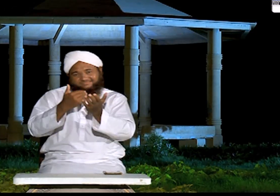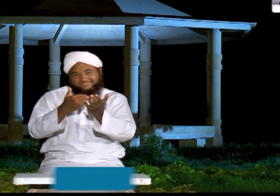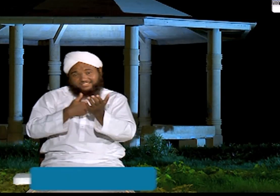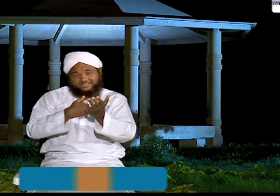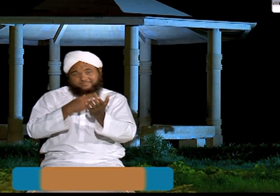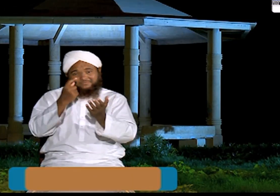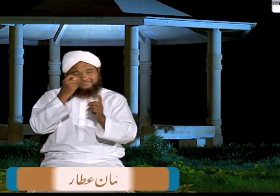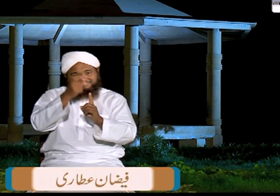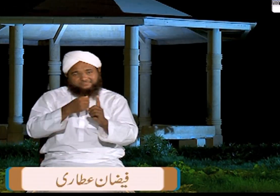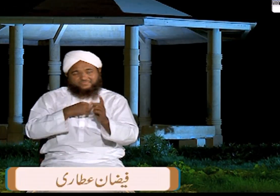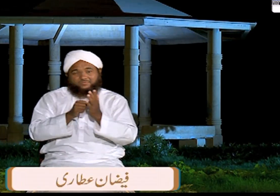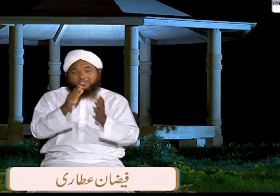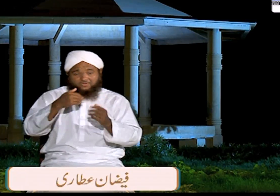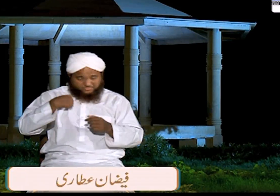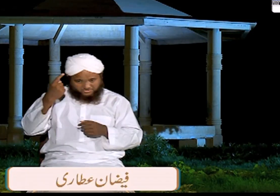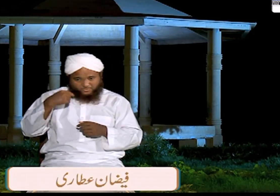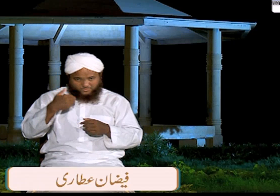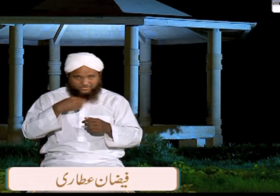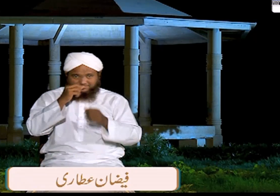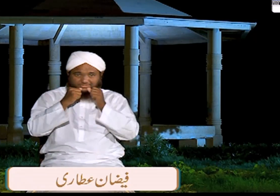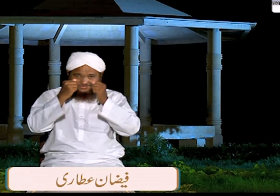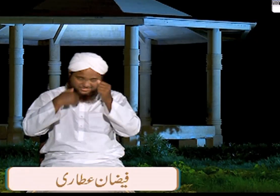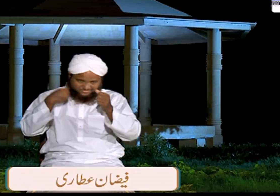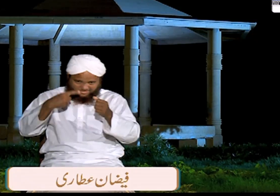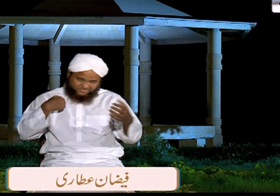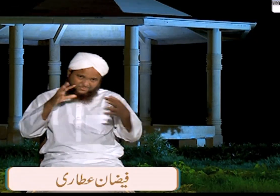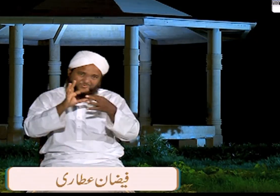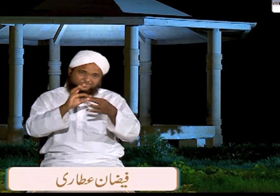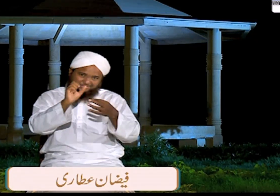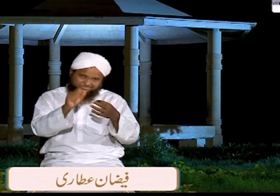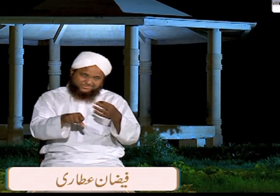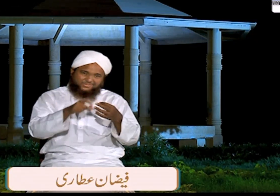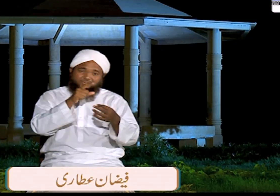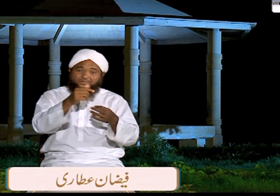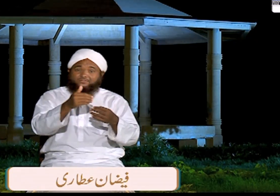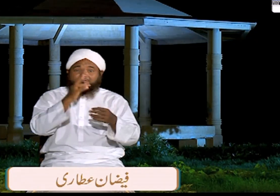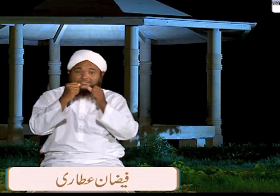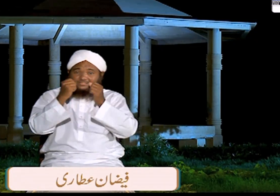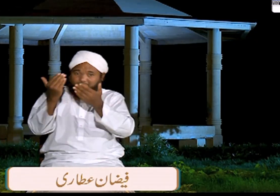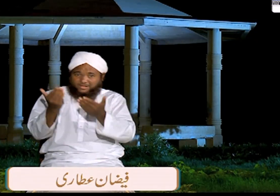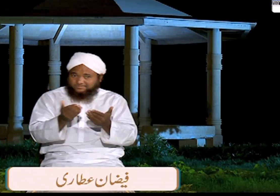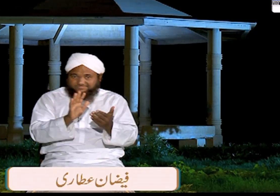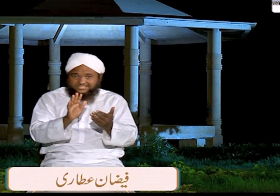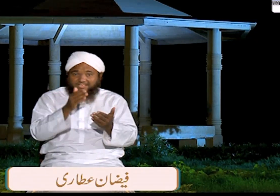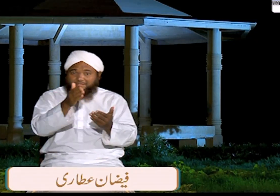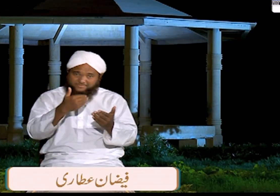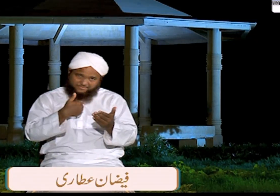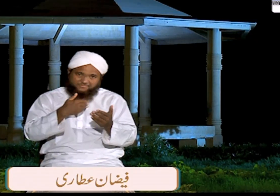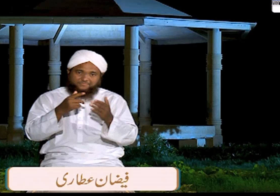فرما بردار امتی ہوں اور تشریف آوری سے قبل ہی آپ کی پیروی کرنے والا ہوں میں آپ اور آپ کے